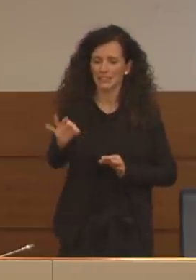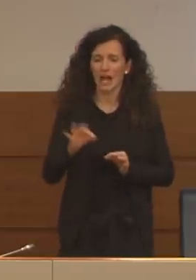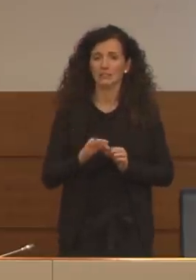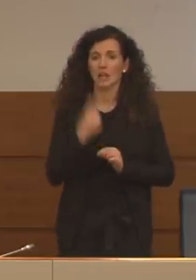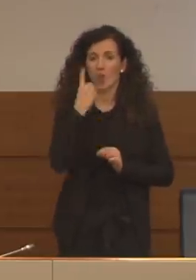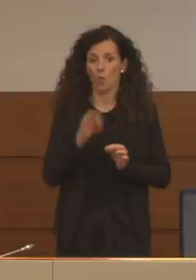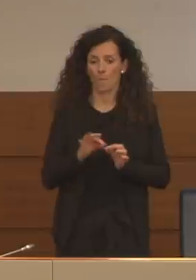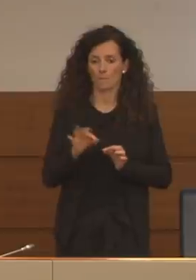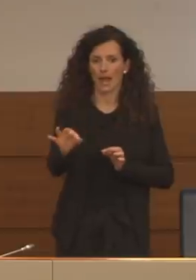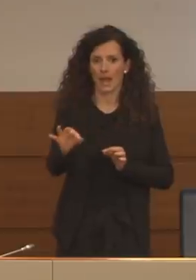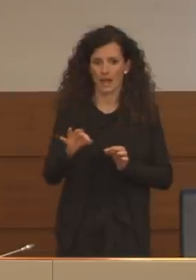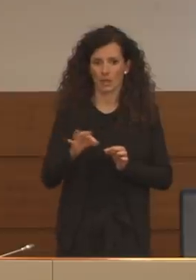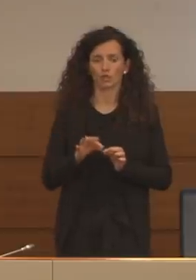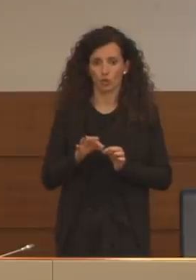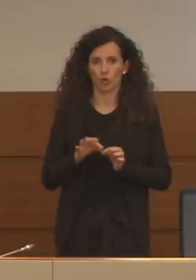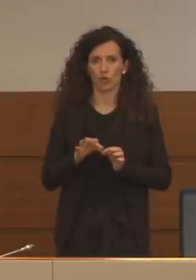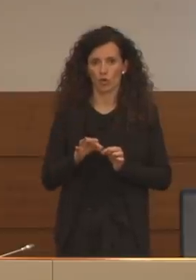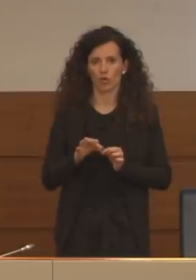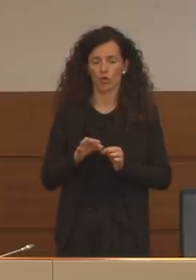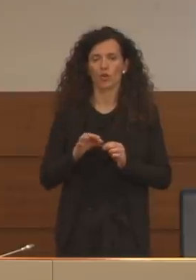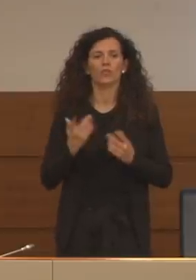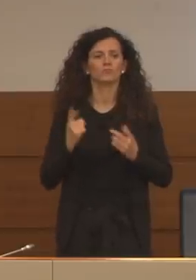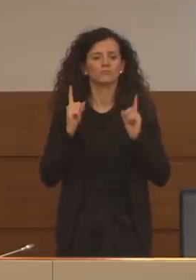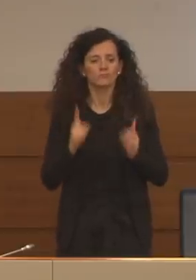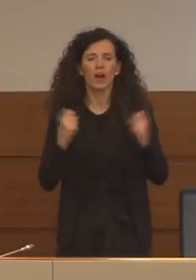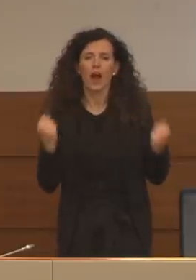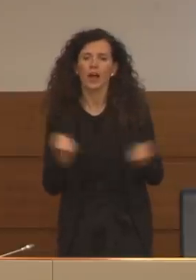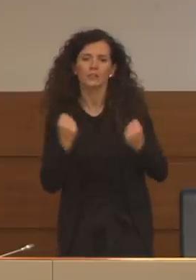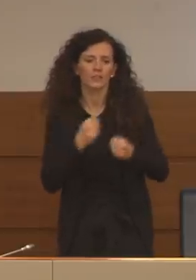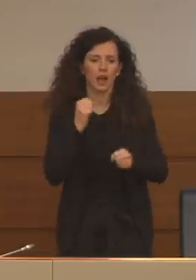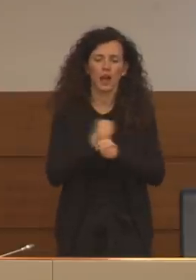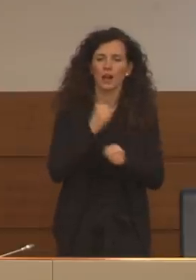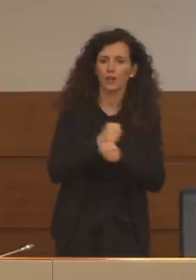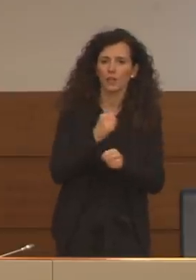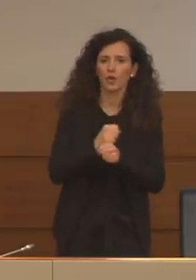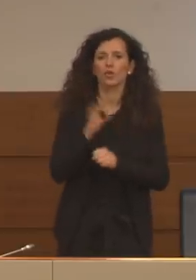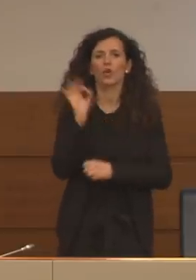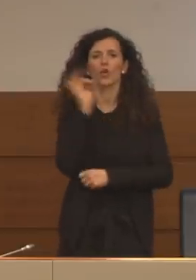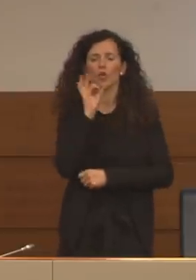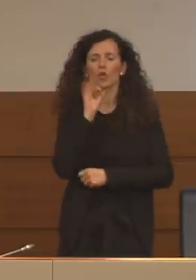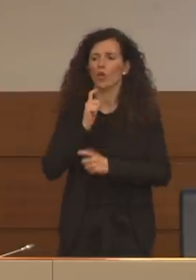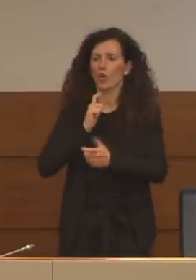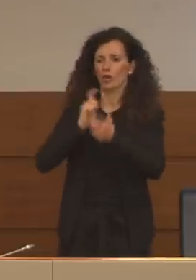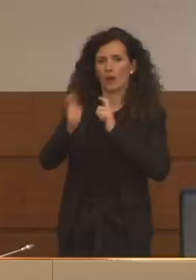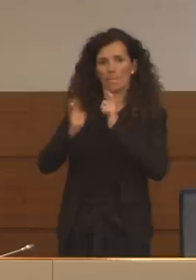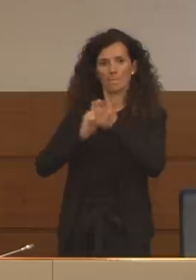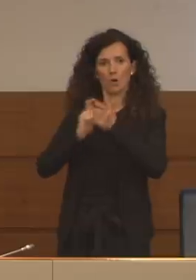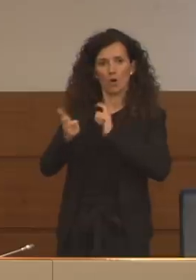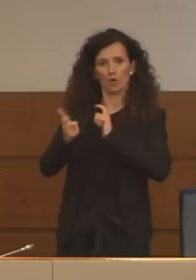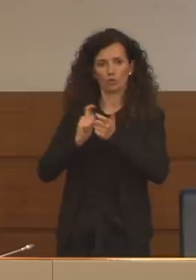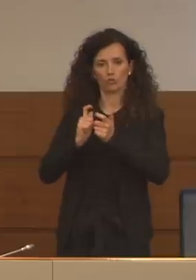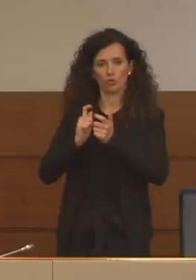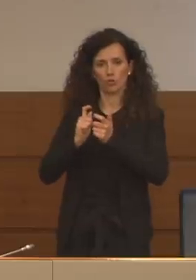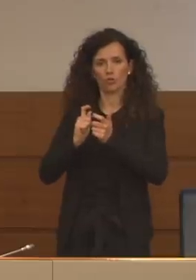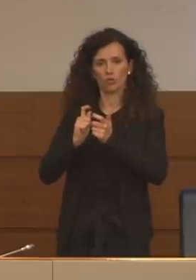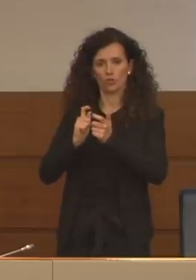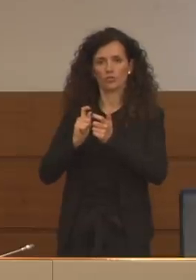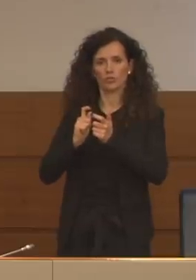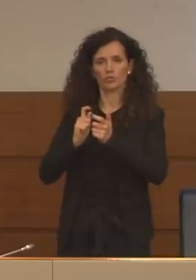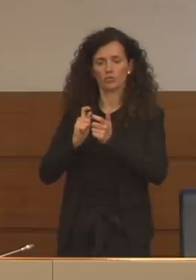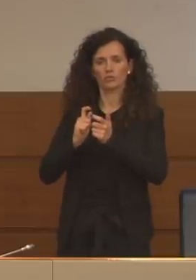in caso di attività lavorative o di rapporti che